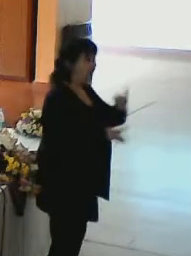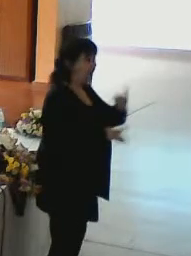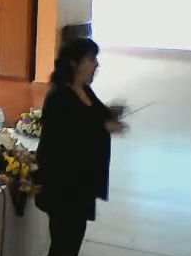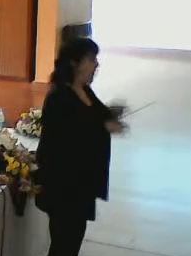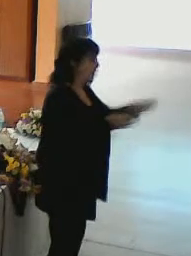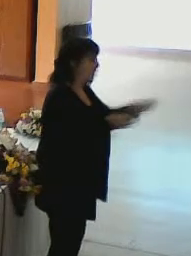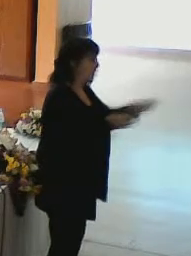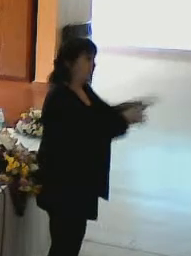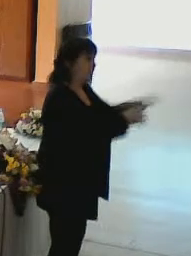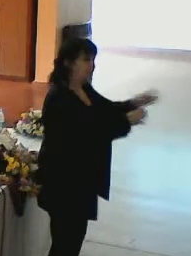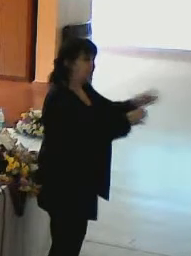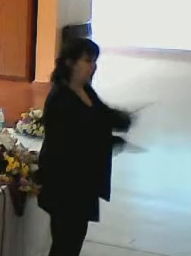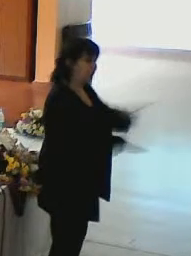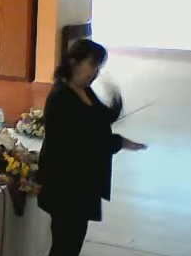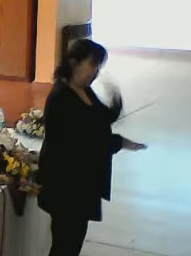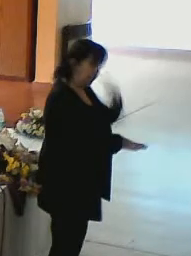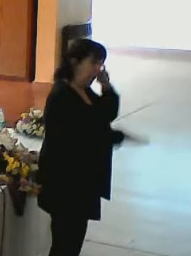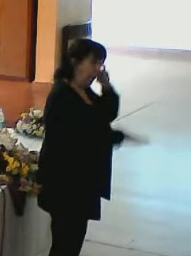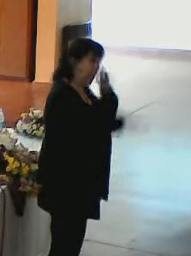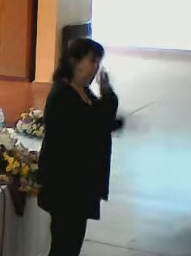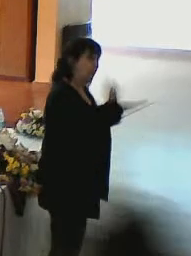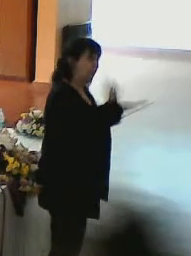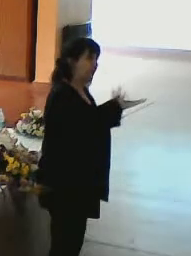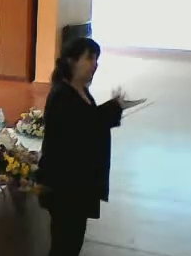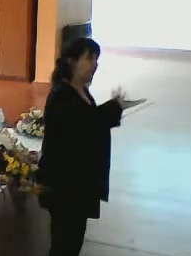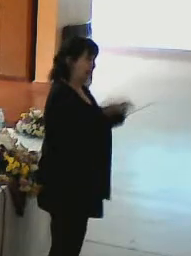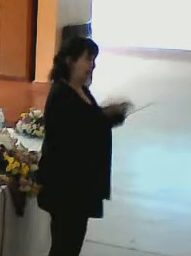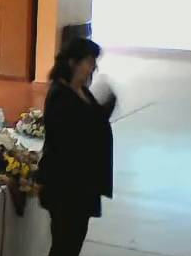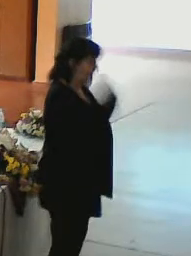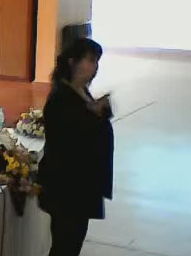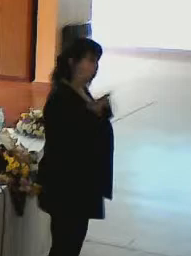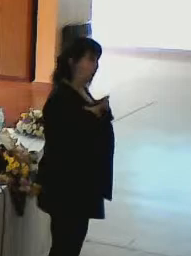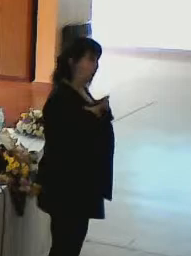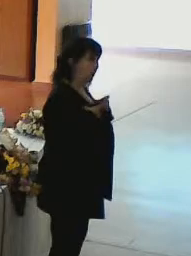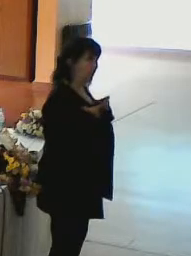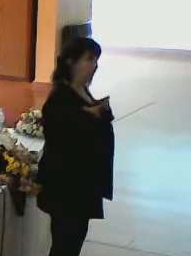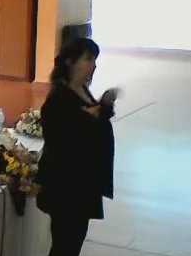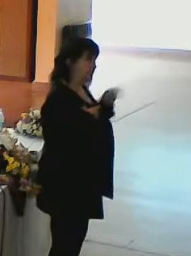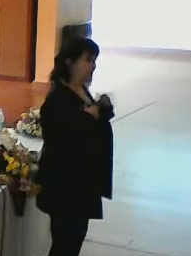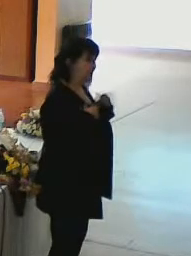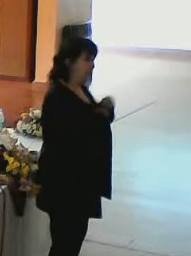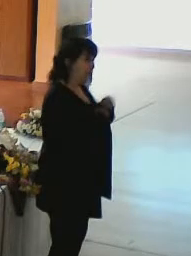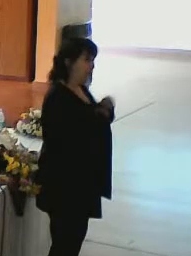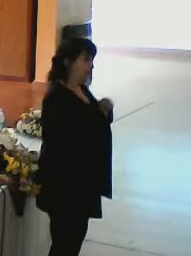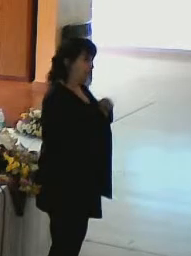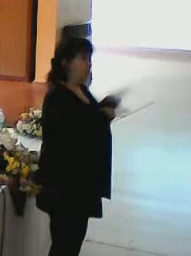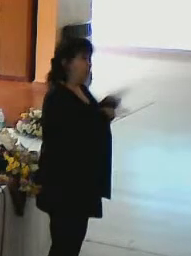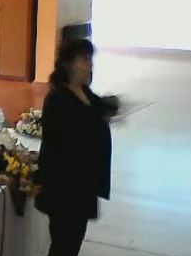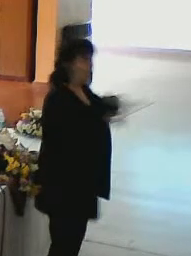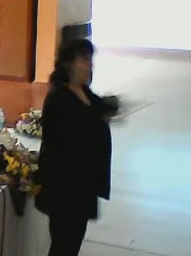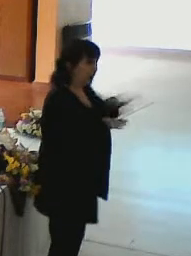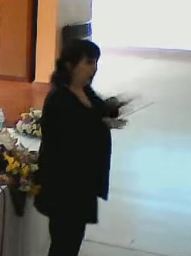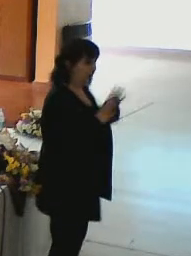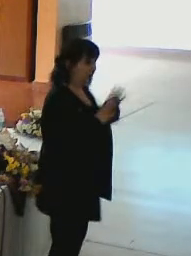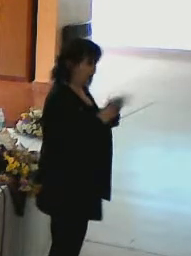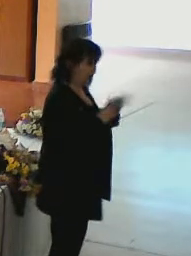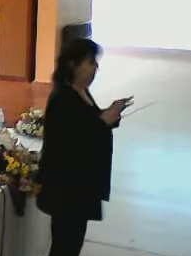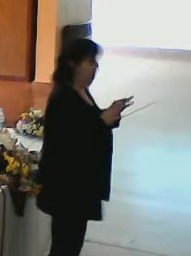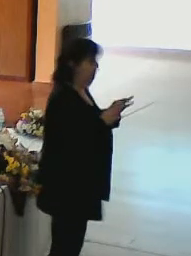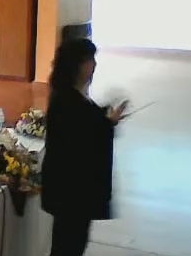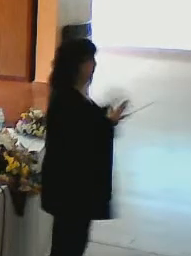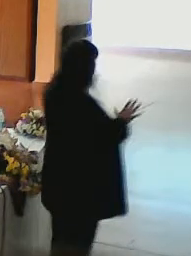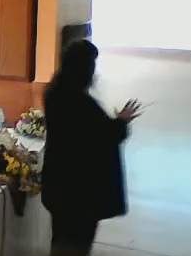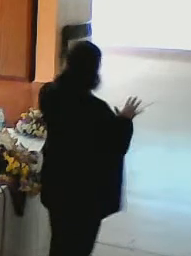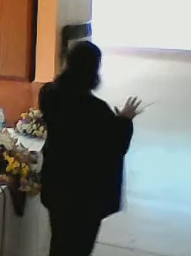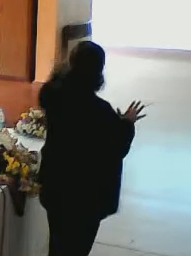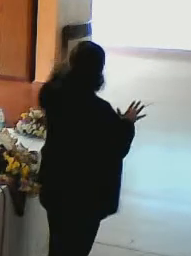Se cree que es más frecuente en varones, con una relación de 5 a 1, pero esto tiene una salvedad. En los